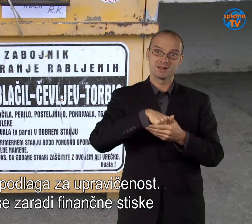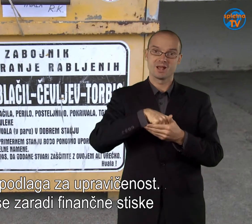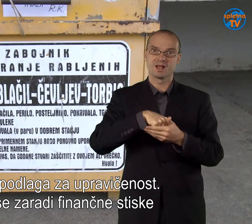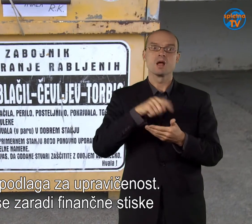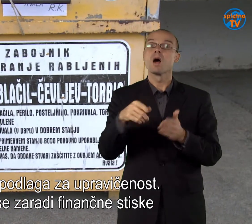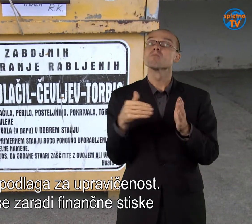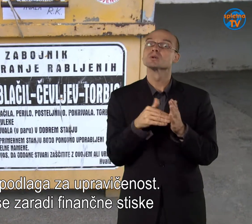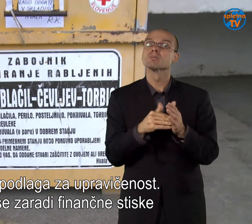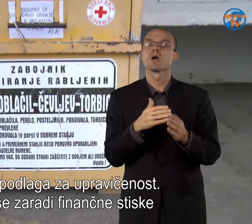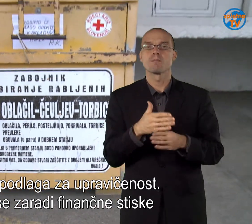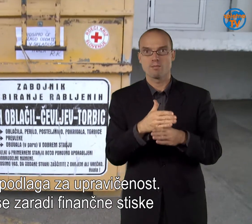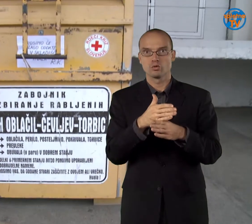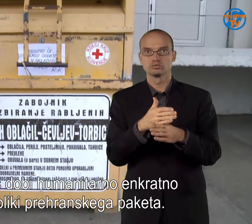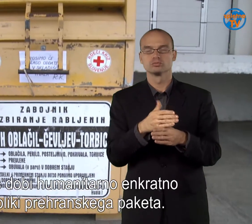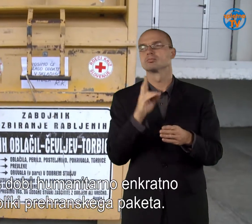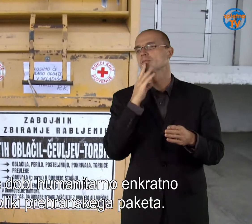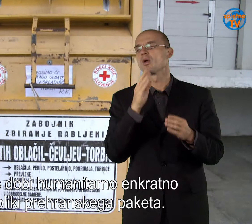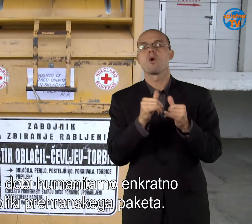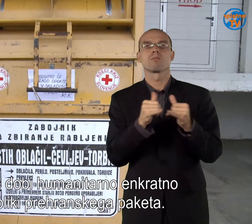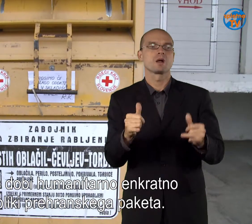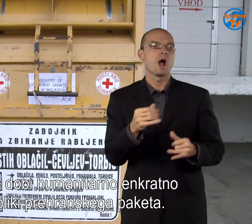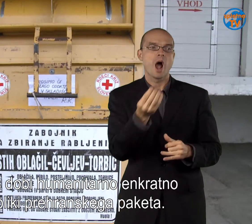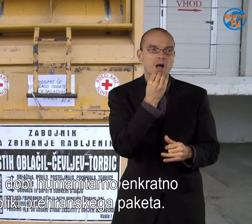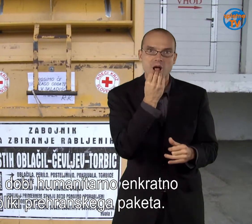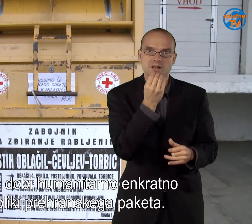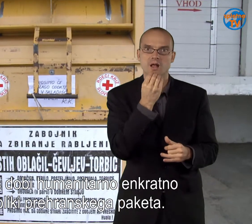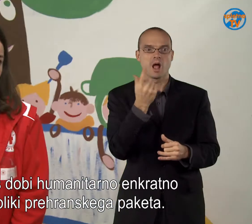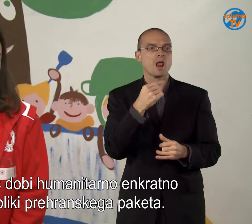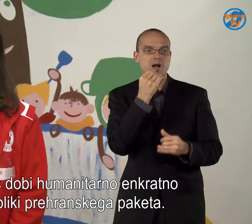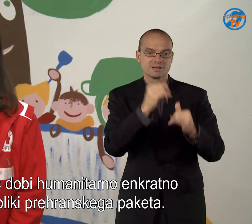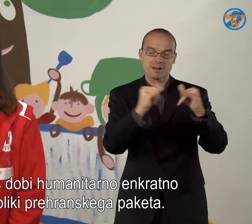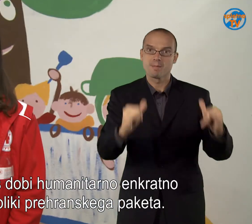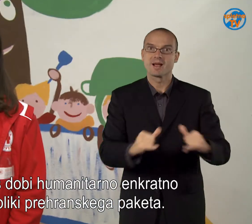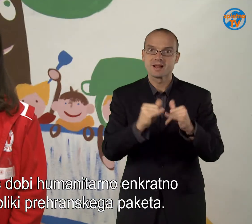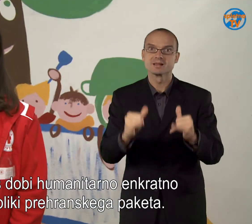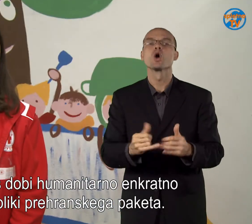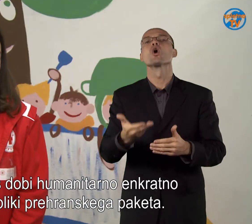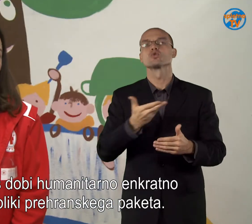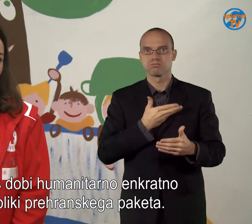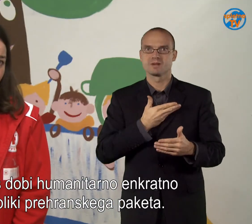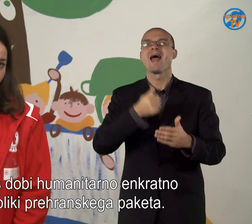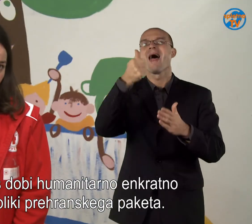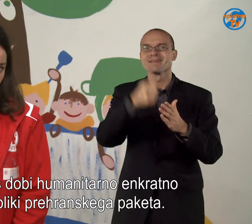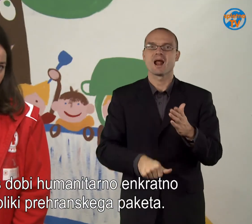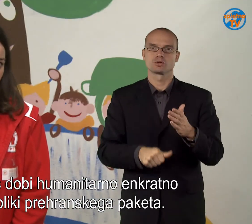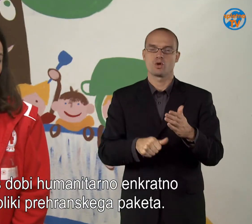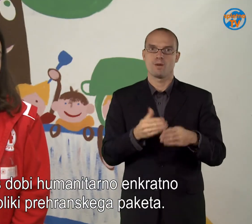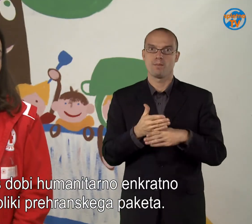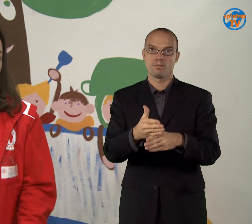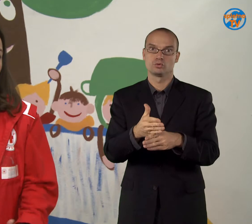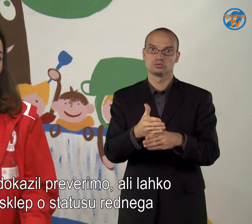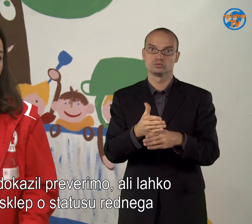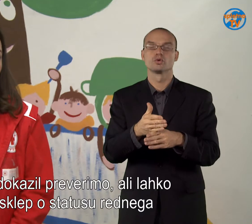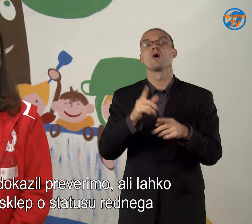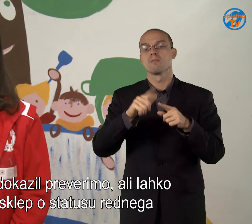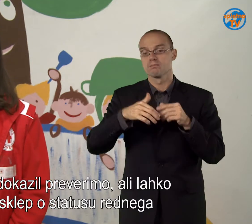nas, da potrebuje pomoč v obliki hrane, prehranskega paketa, dobi humanitarno enkratno pomoč. Potem